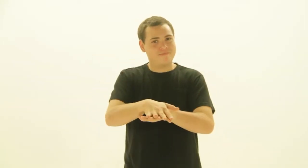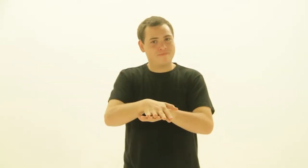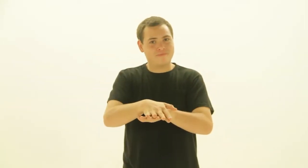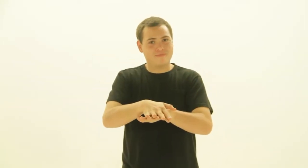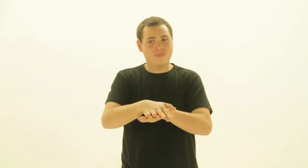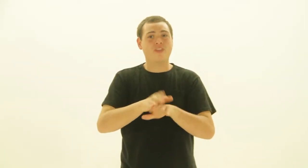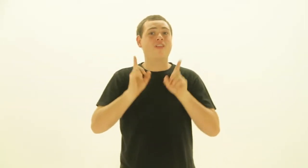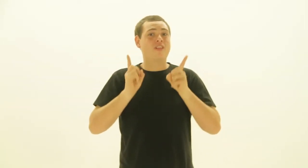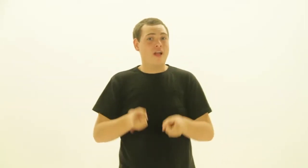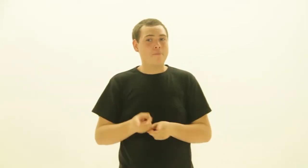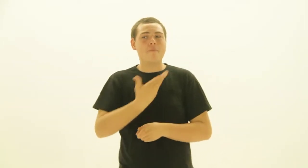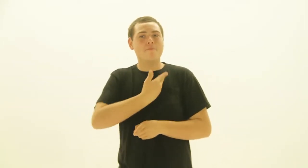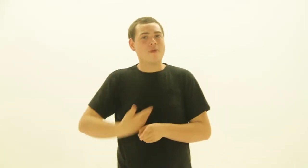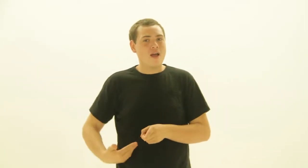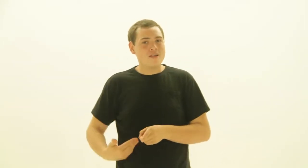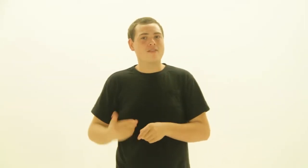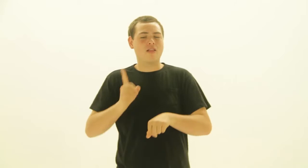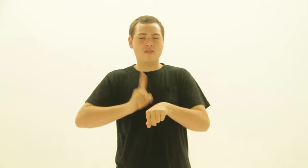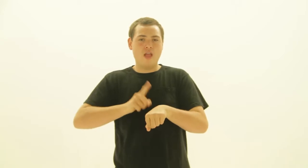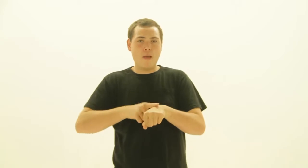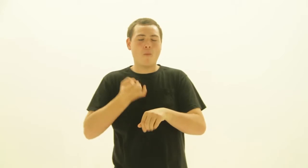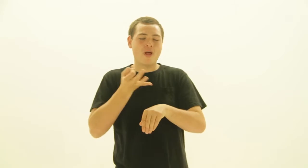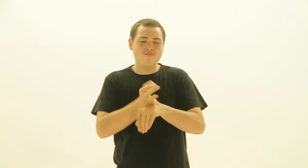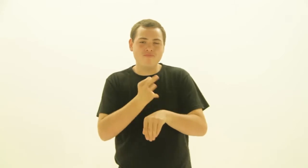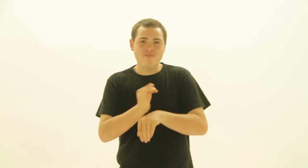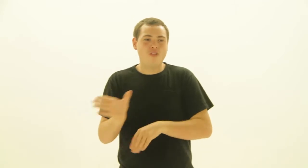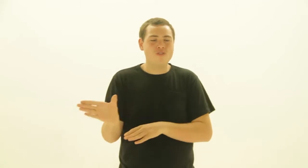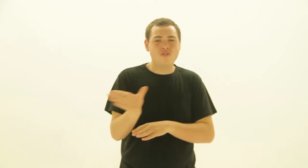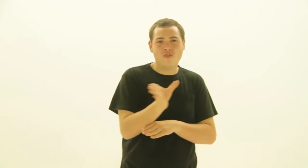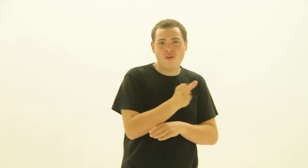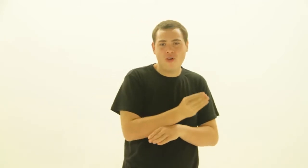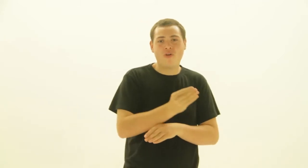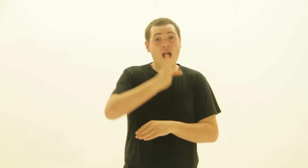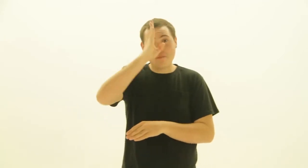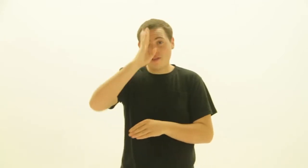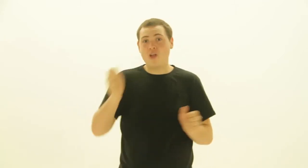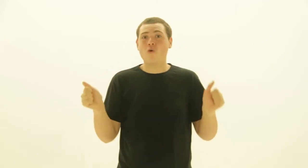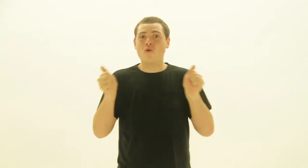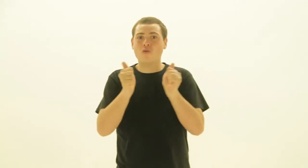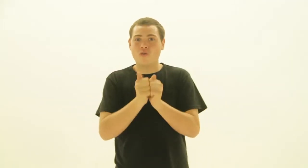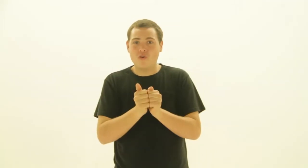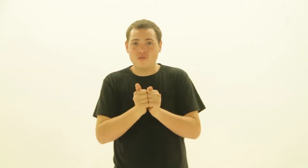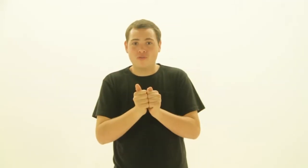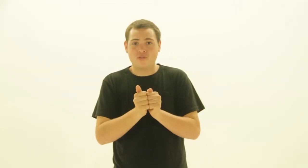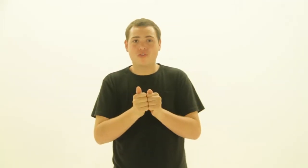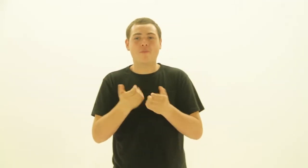igual, respetando los tiempos de cada uno, respetando su especificidad, y donde aprendieran y la educación